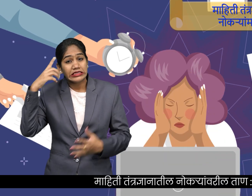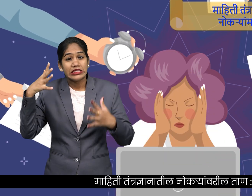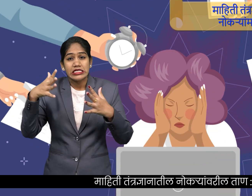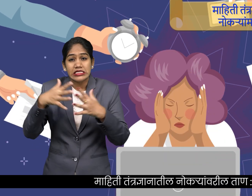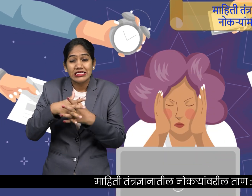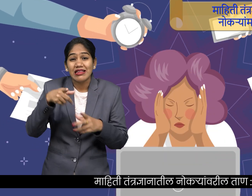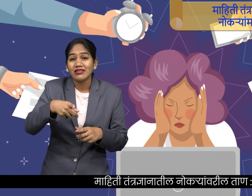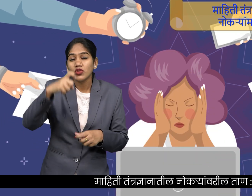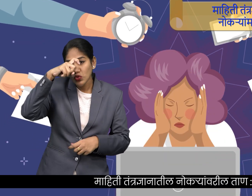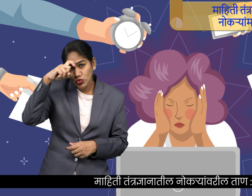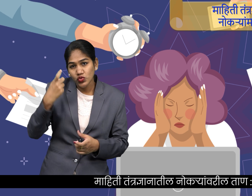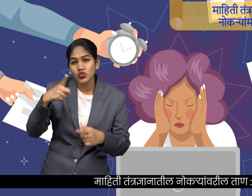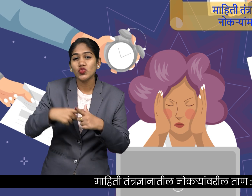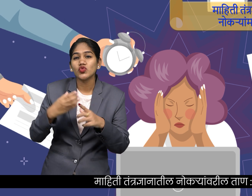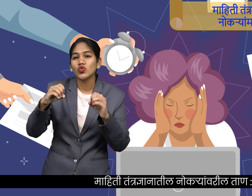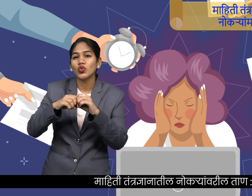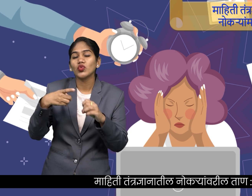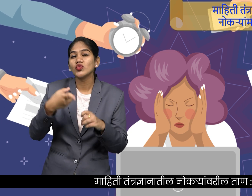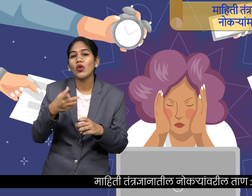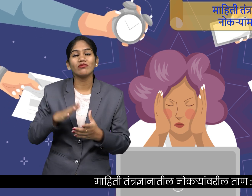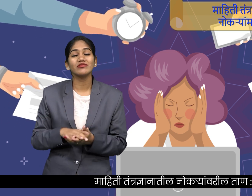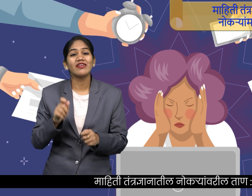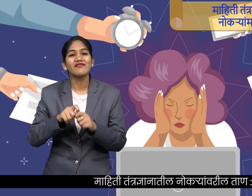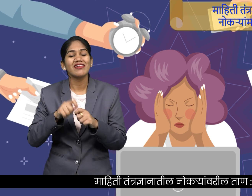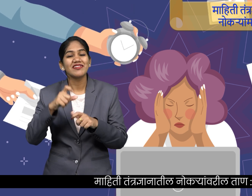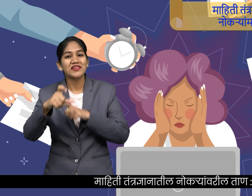माहिती तंत्रज्ञानातील नोकऱ्यावरील ताण.